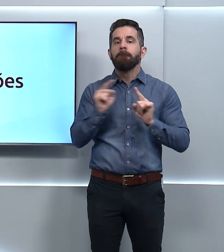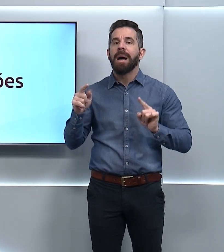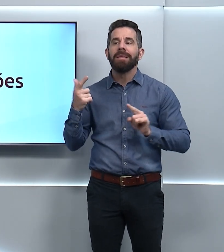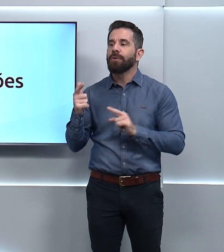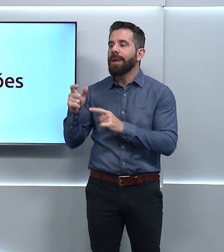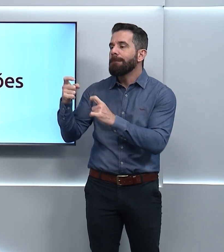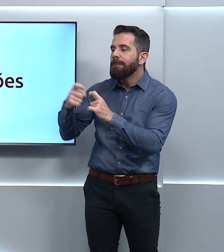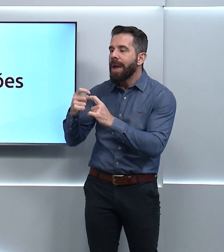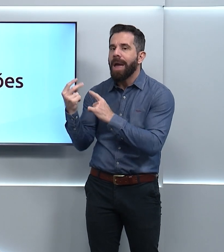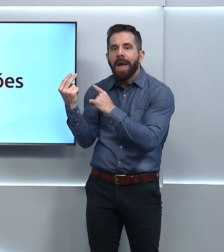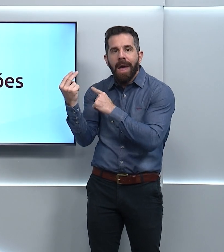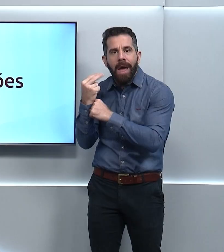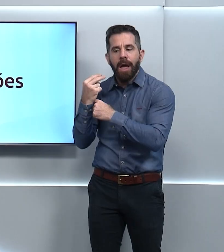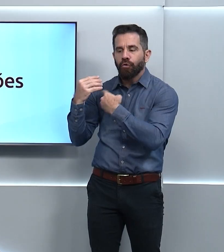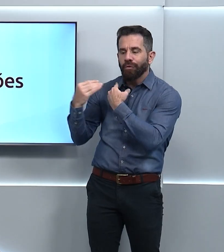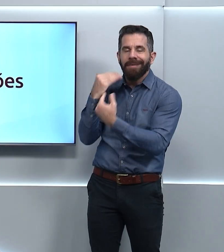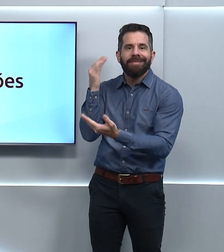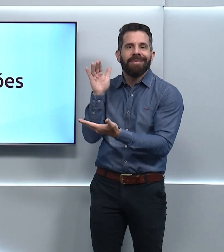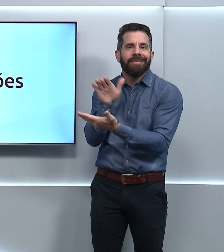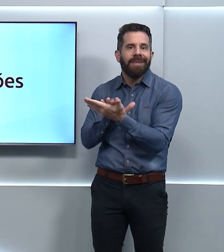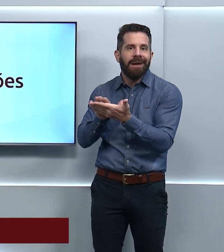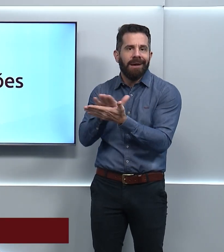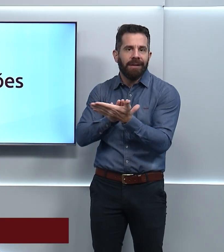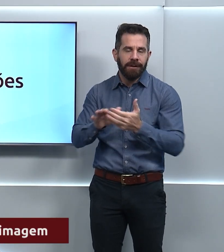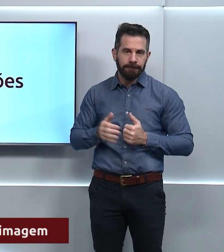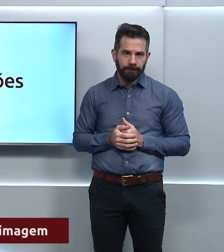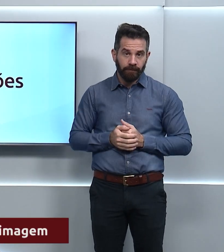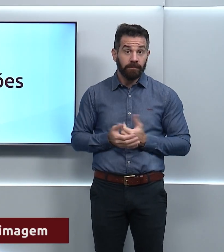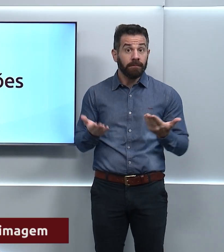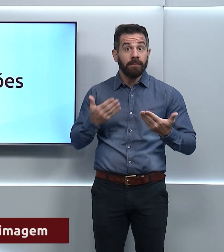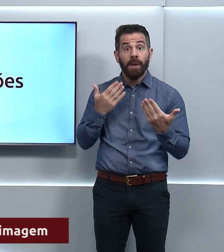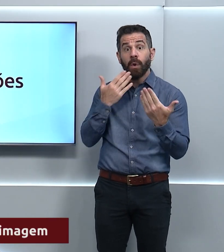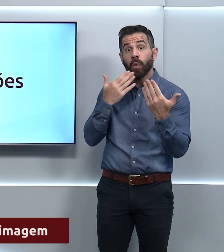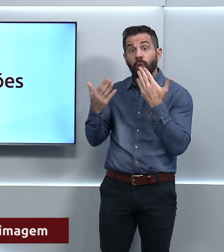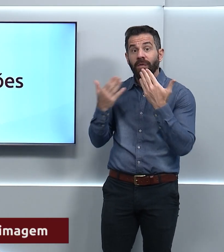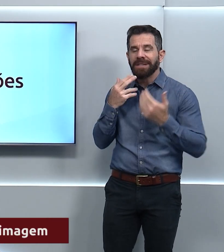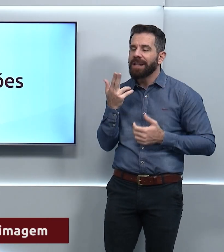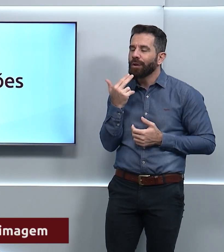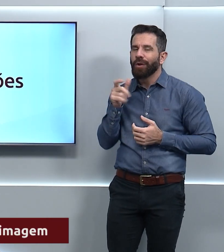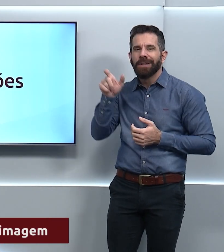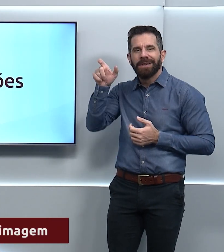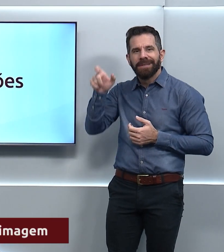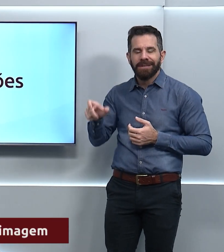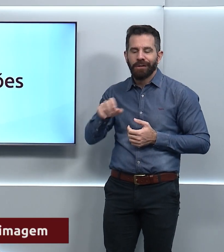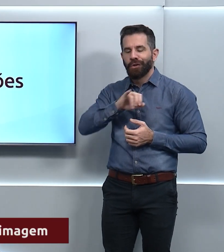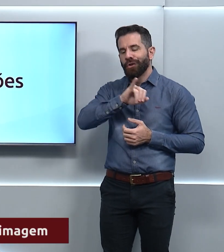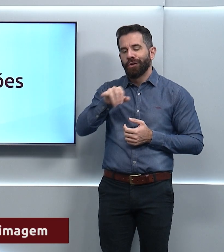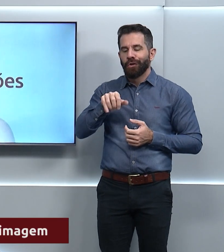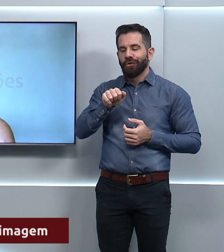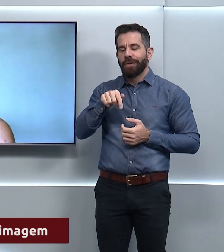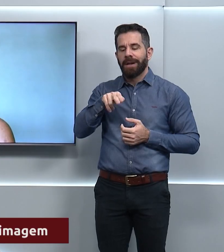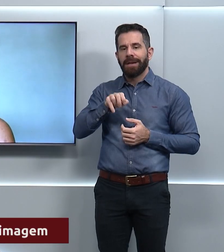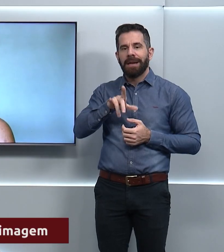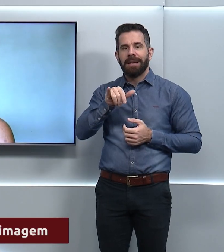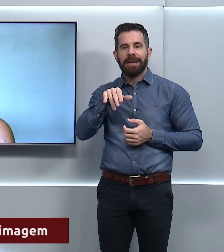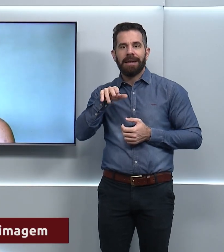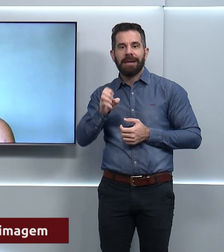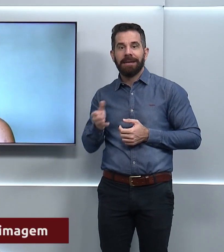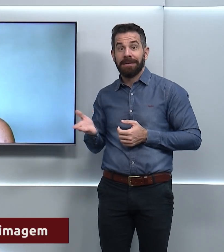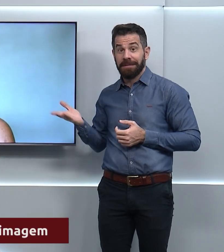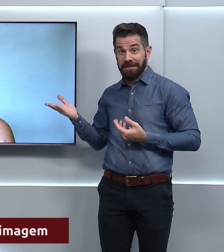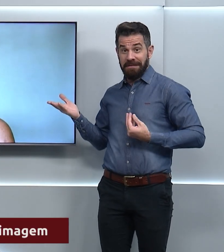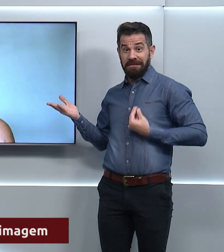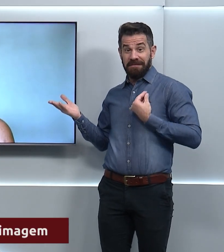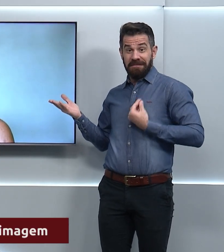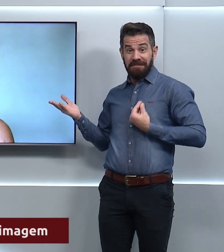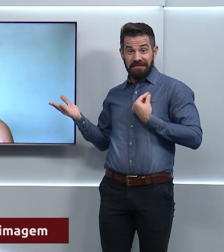supervisão médica. Bom, e para analisar essa situação, nós vamos conversar agora com a nutricionista Jaqueline Lagares, que vai e já